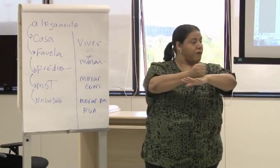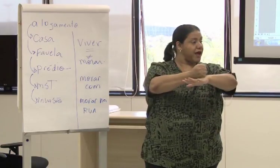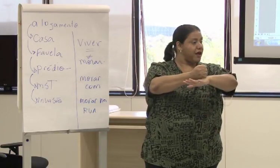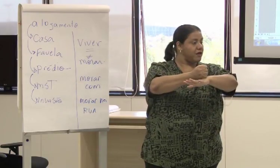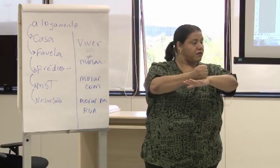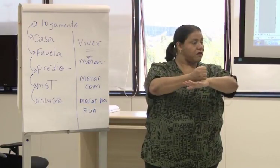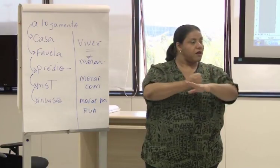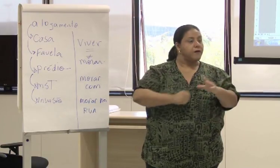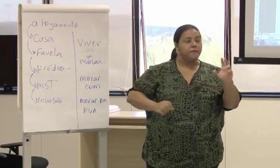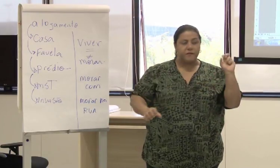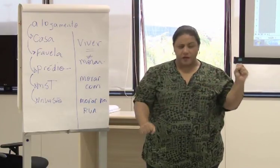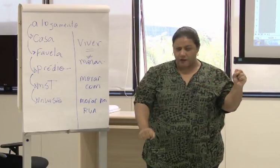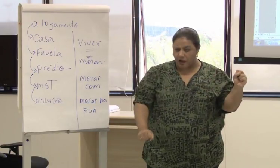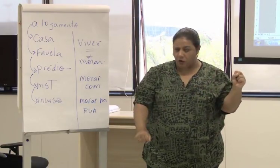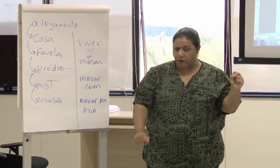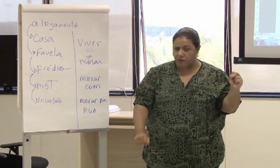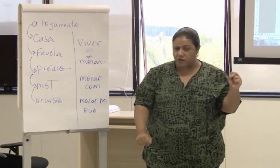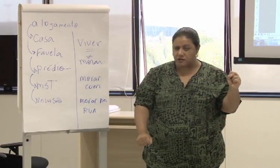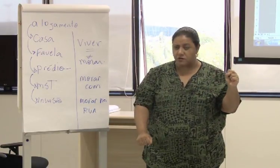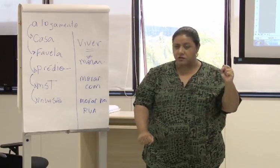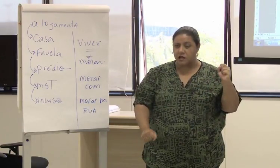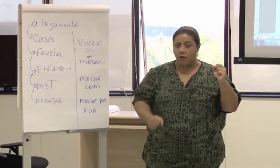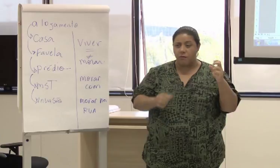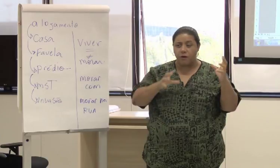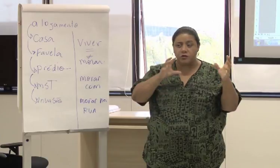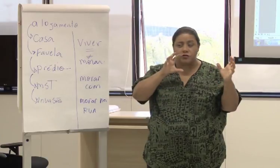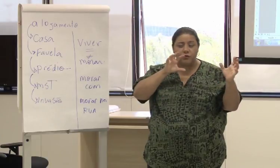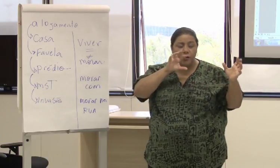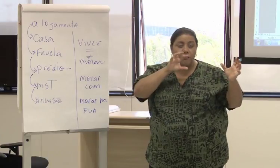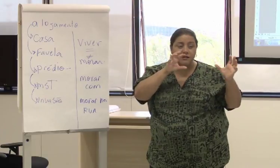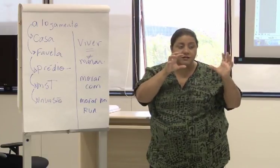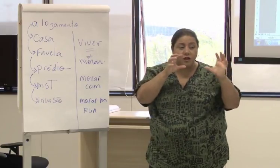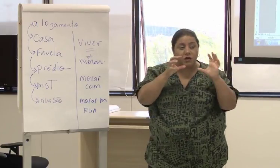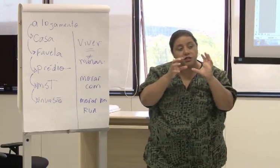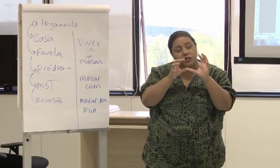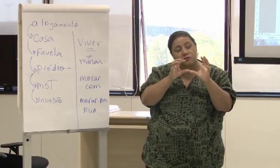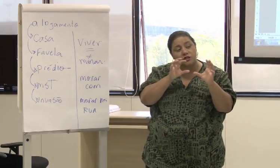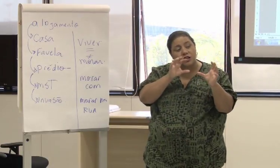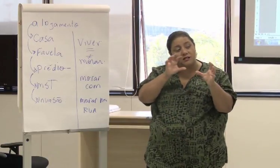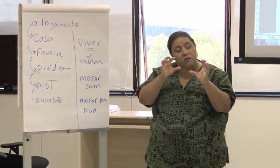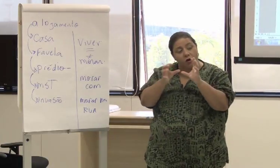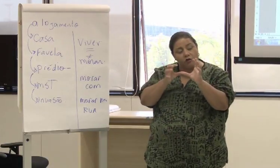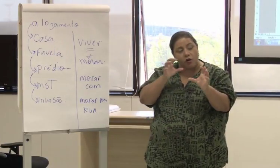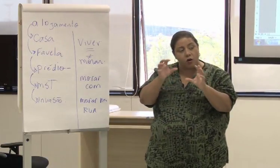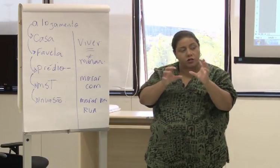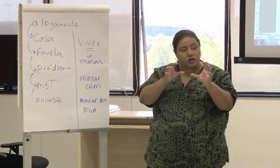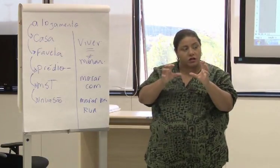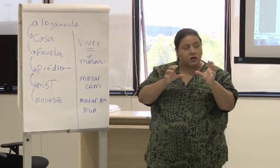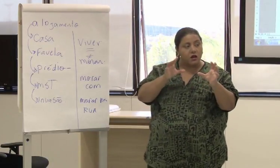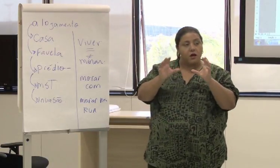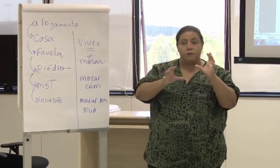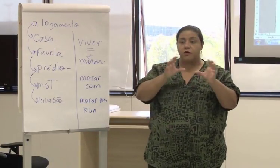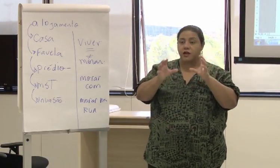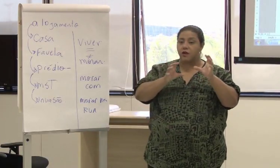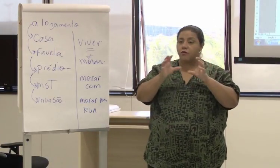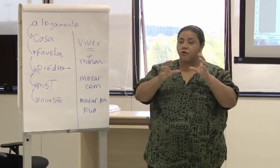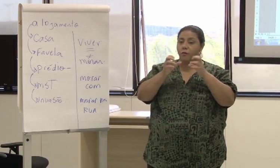pegar. Entenderam como é que muitas vezes o sinal ele pode sofrer uma ação que a gente chama de ação morfológica, porque eu vou comer